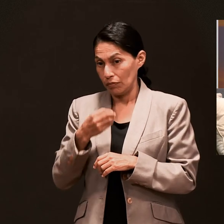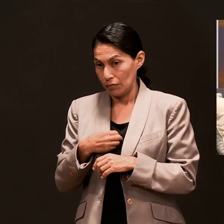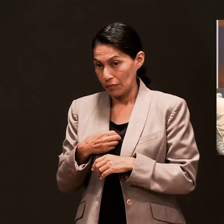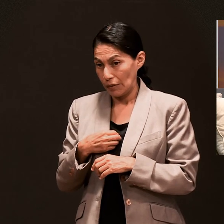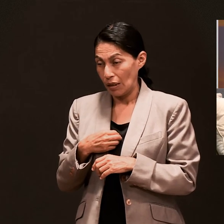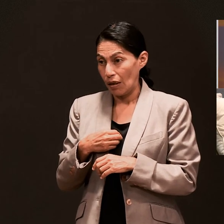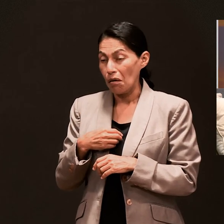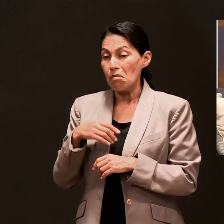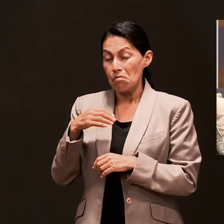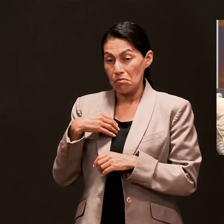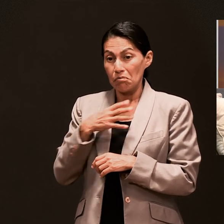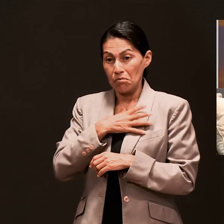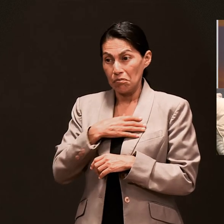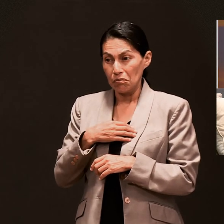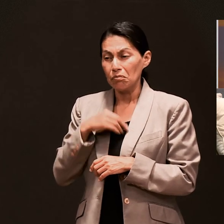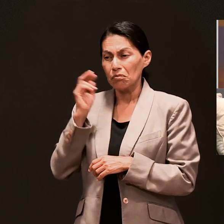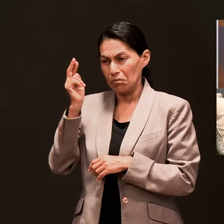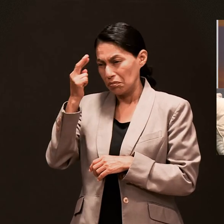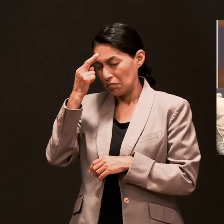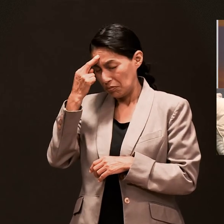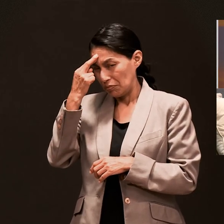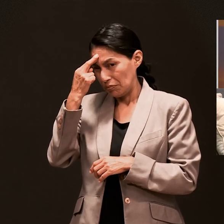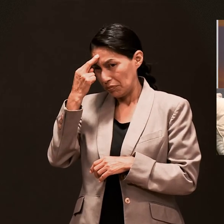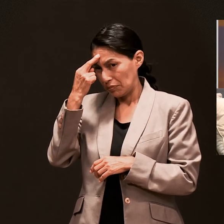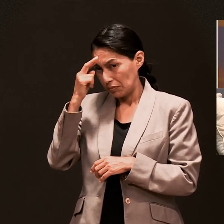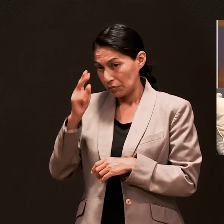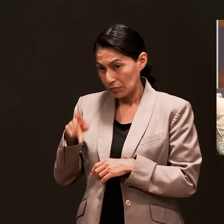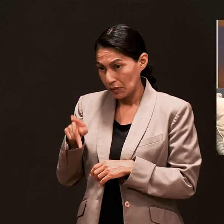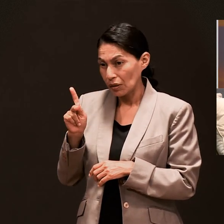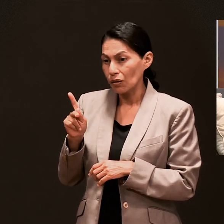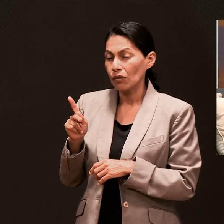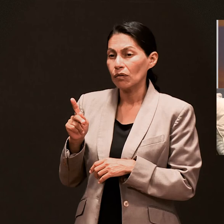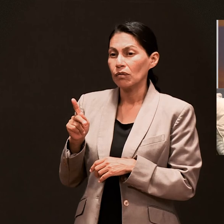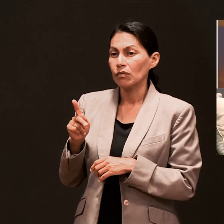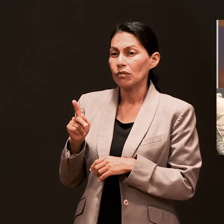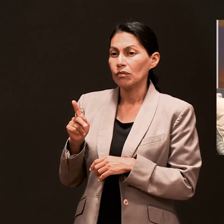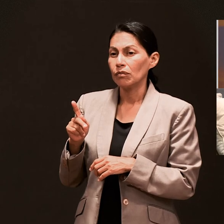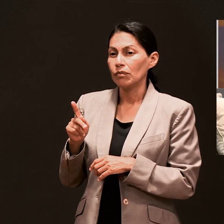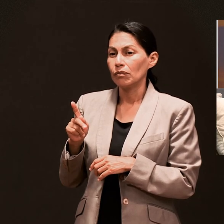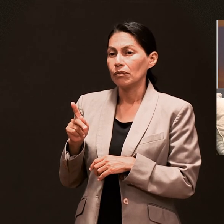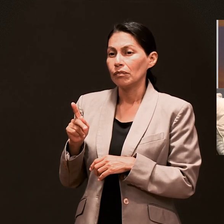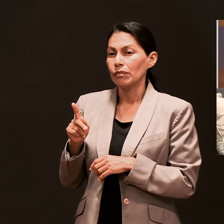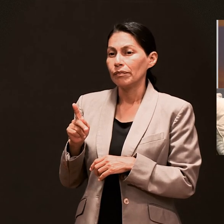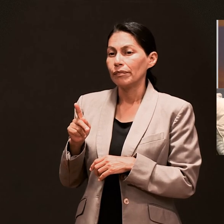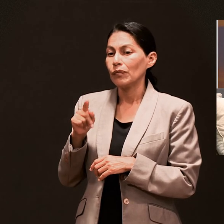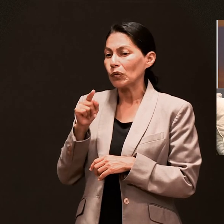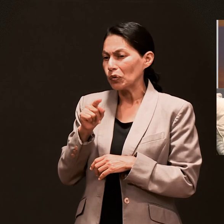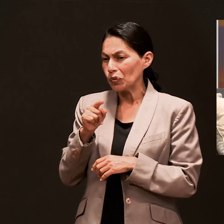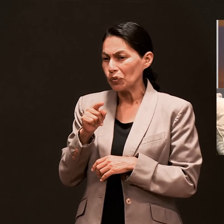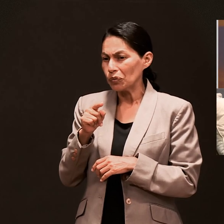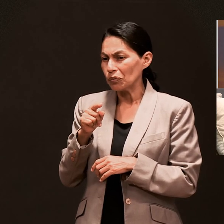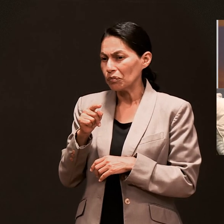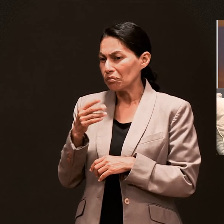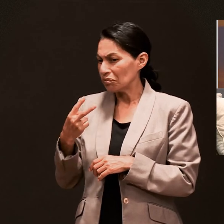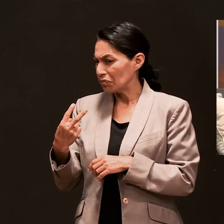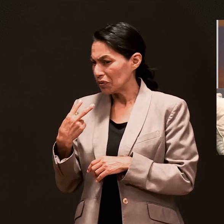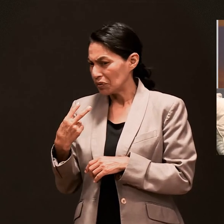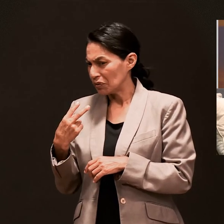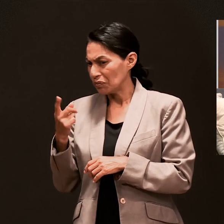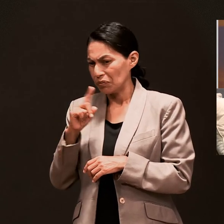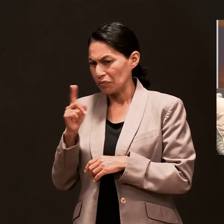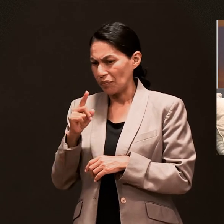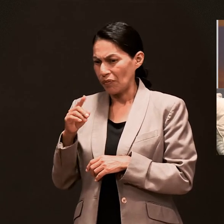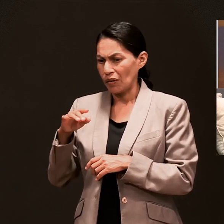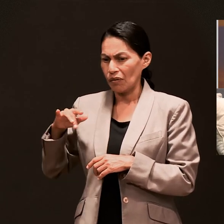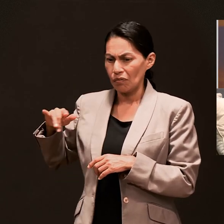él aún mi hijo Todavía se acuerda de ese momento Sí pero dice mamá ya no nos hubieras